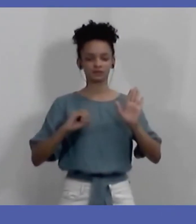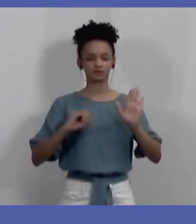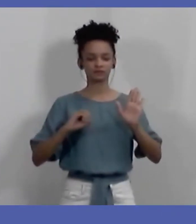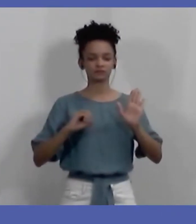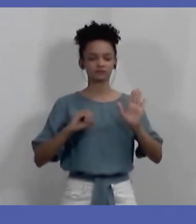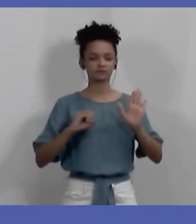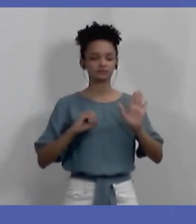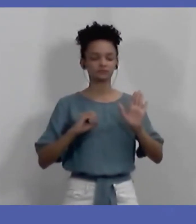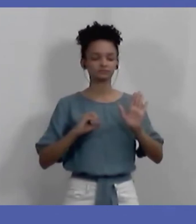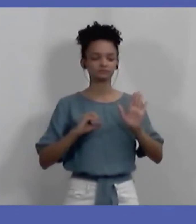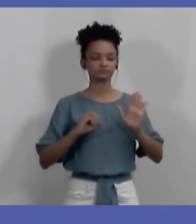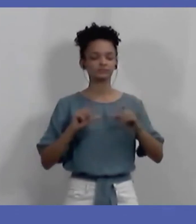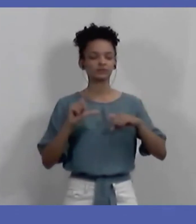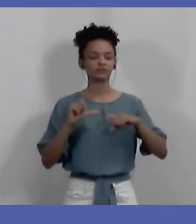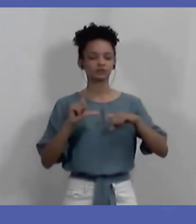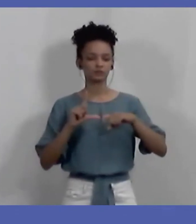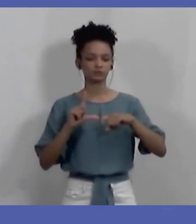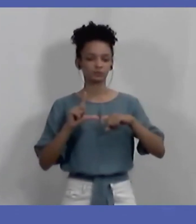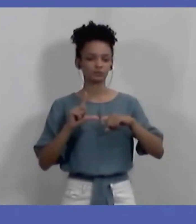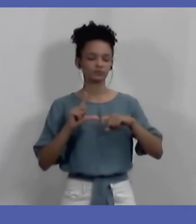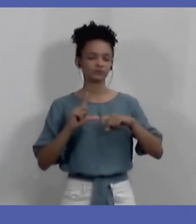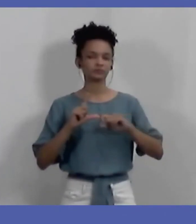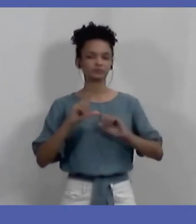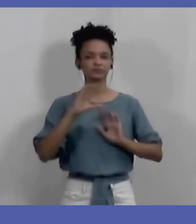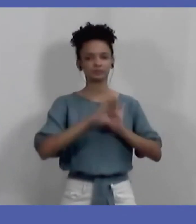para Lucas.